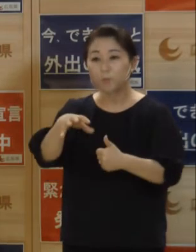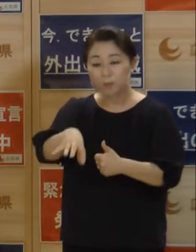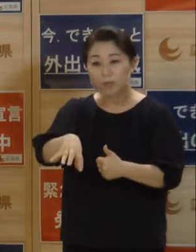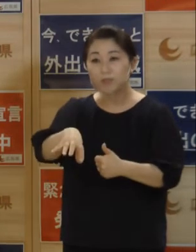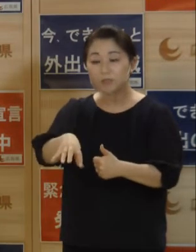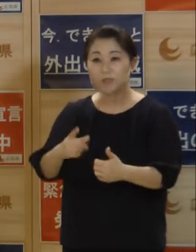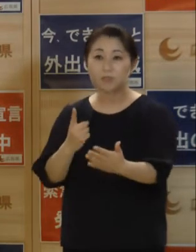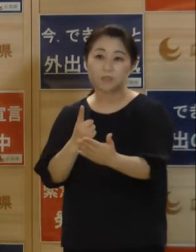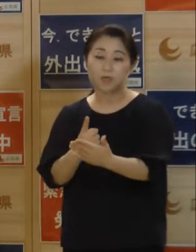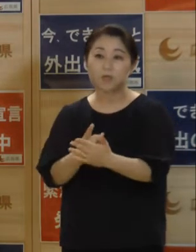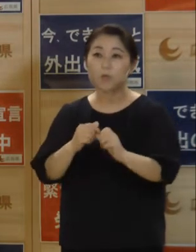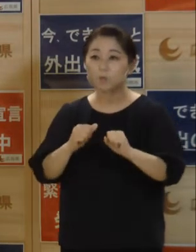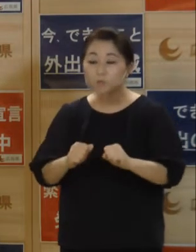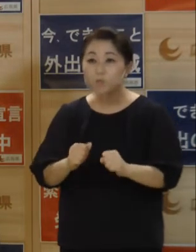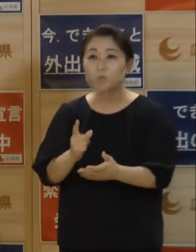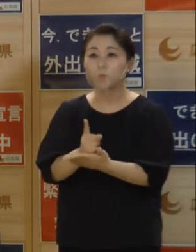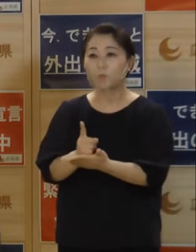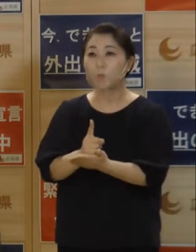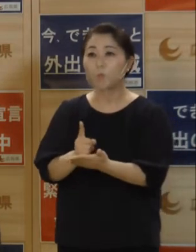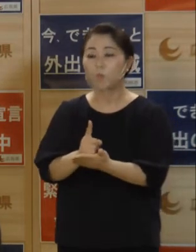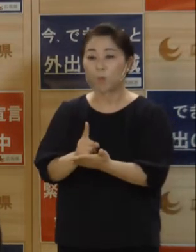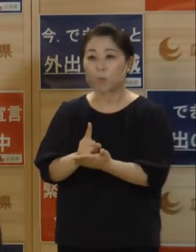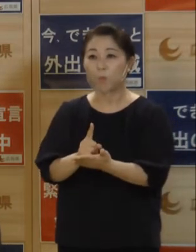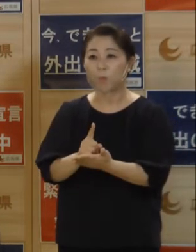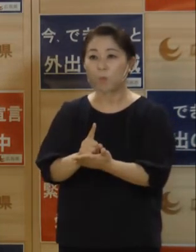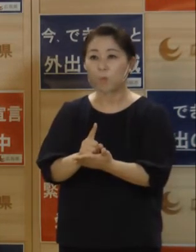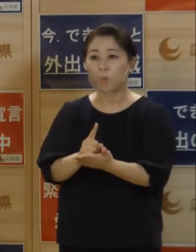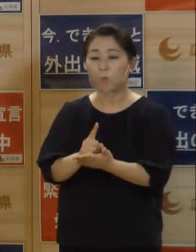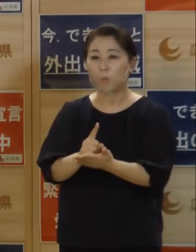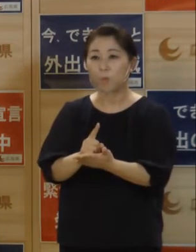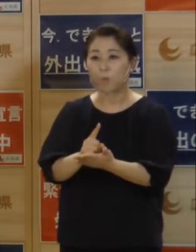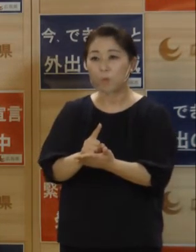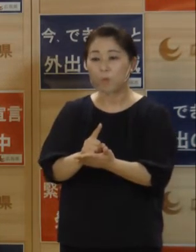するということで、この